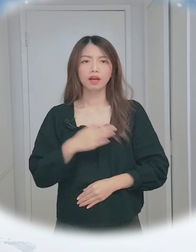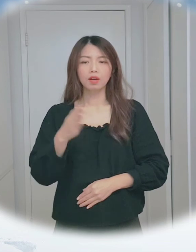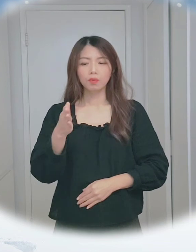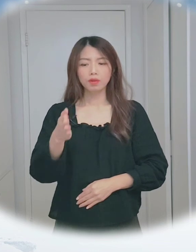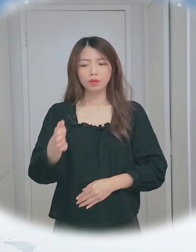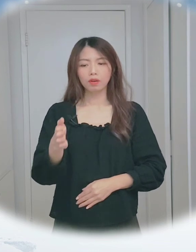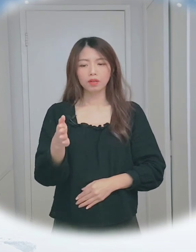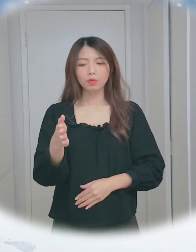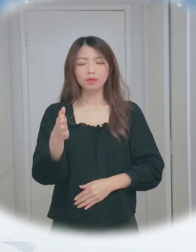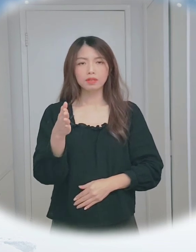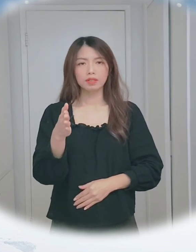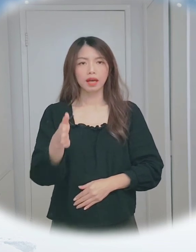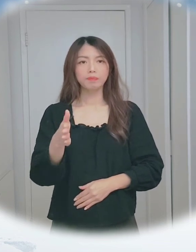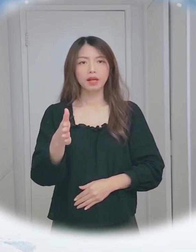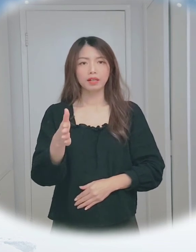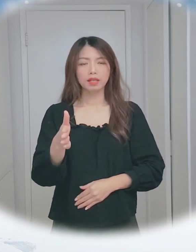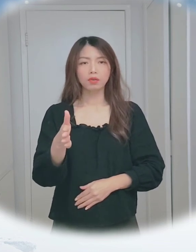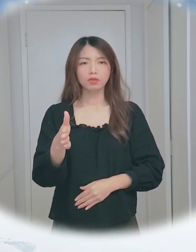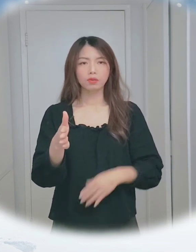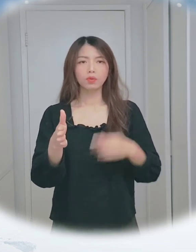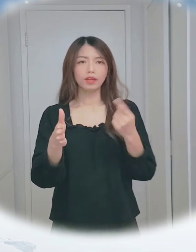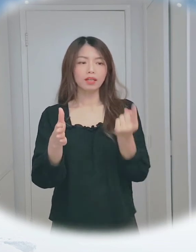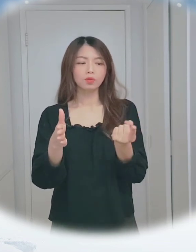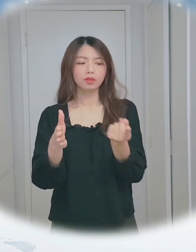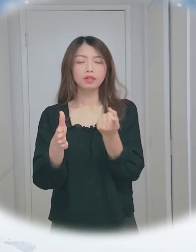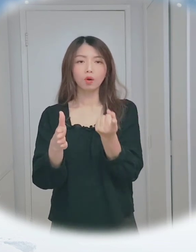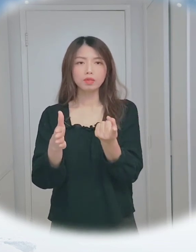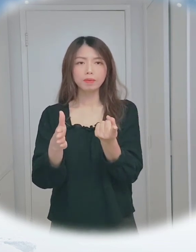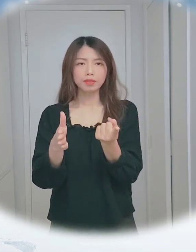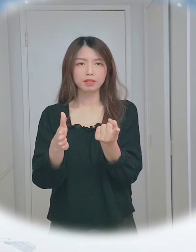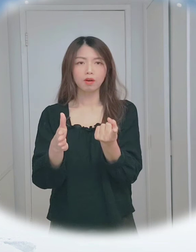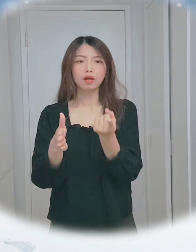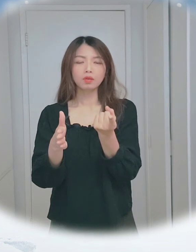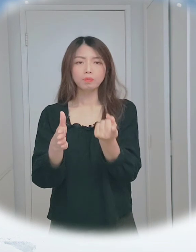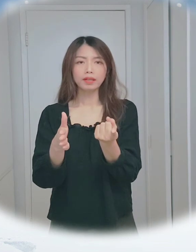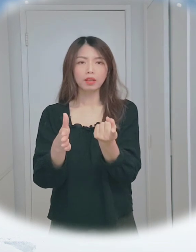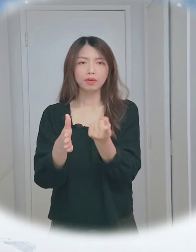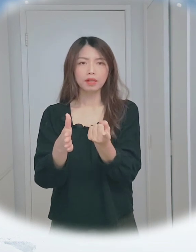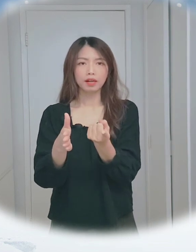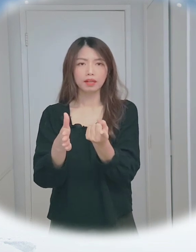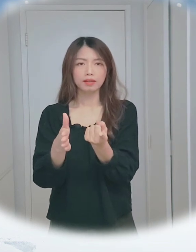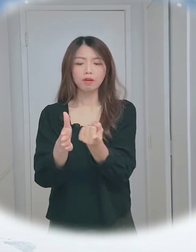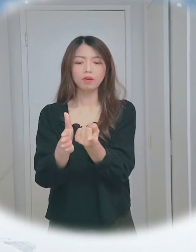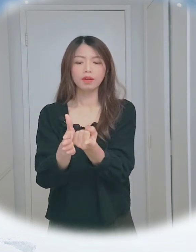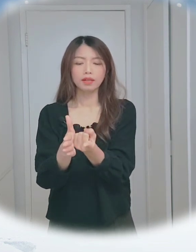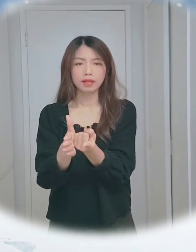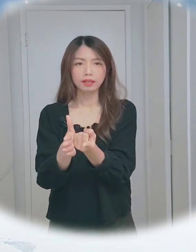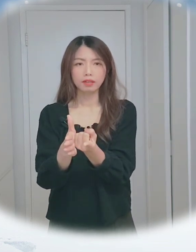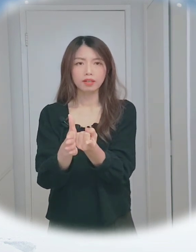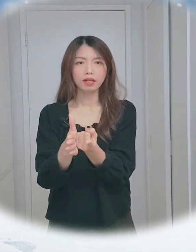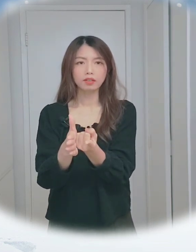수어는 왼손은 이렇게 손끝이 앞을 향하게 세워주시고 다른 손은 검지만 펼쳐서 손바닥에 위를 향하게 해서